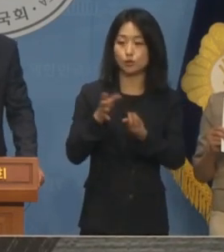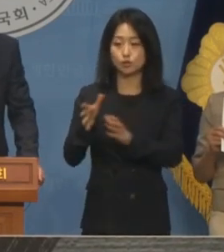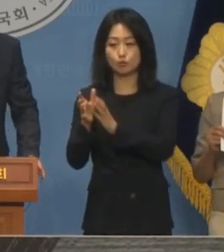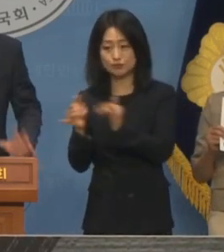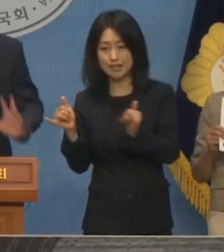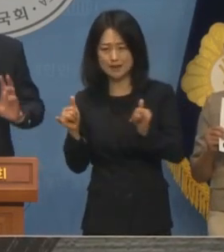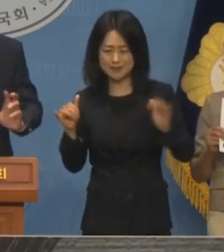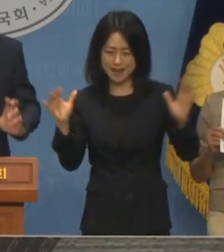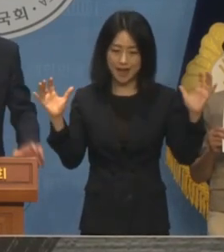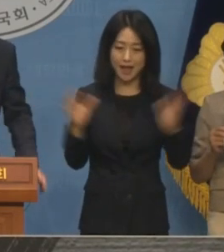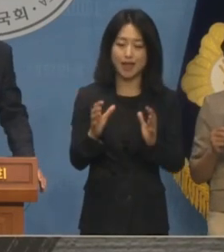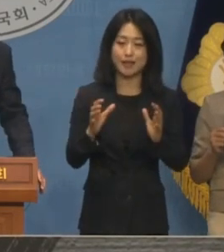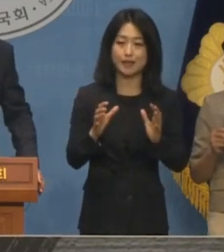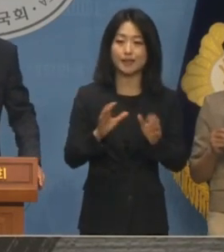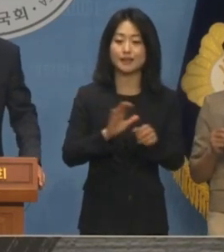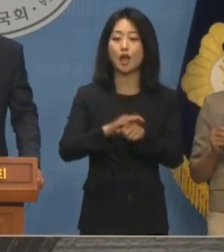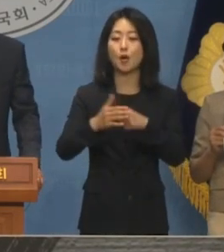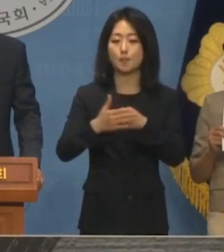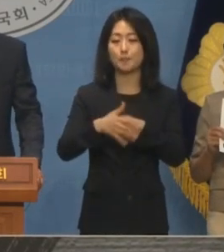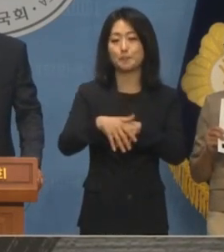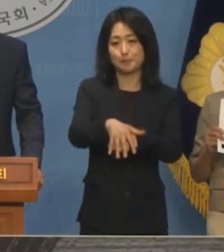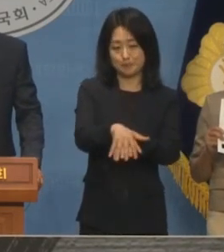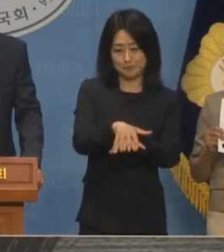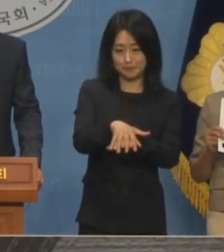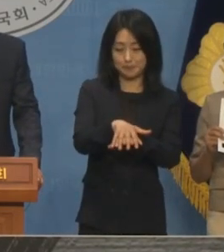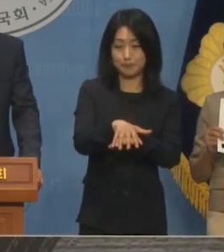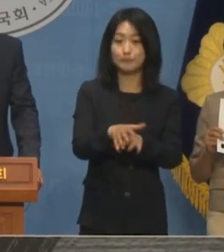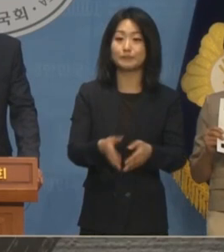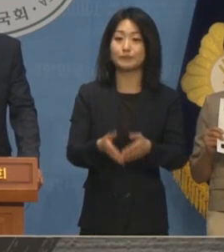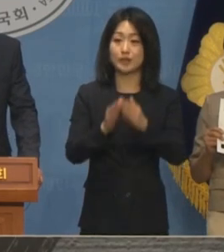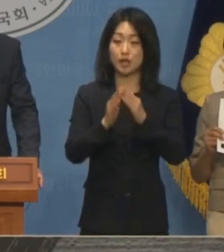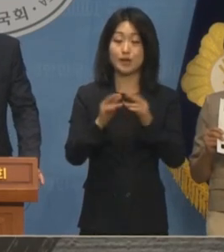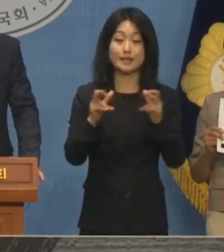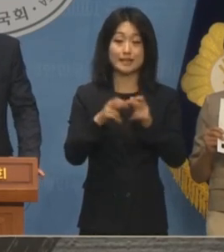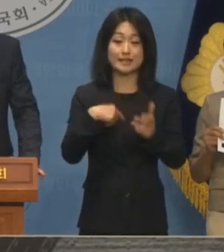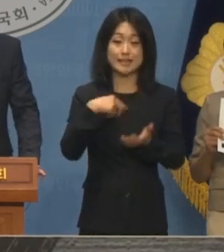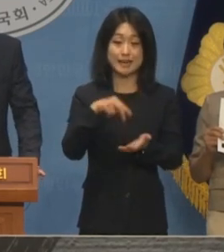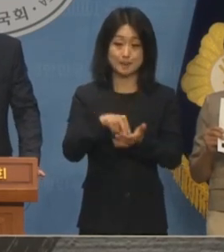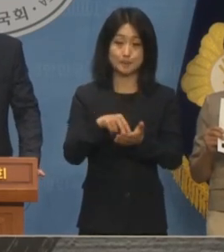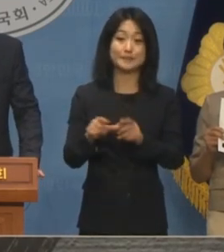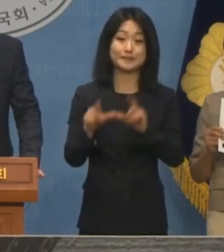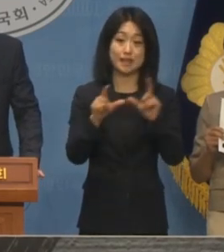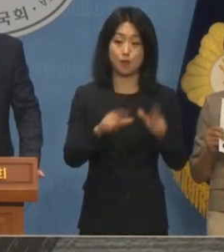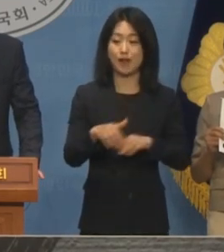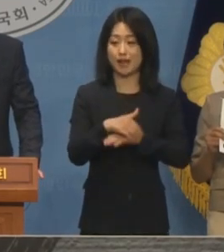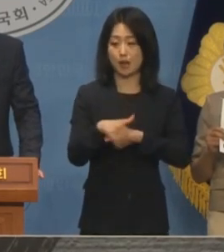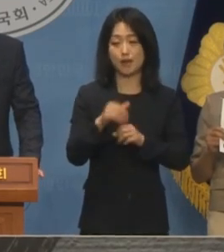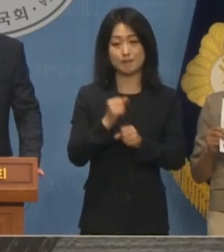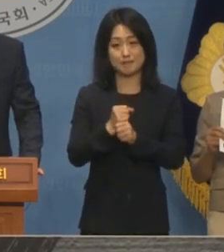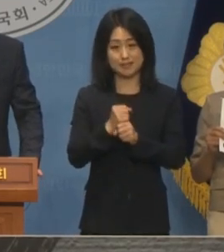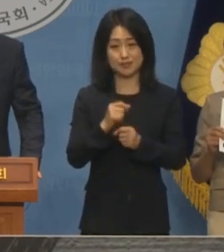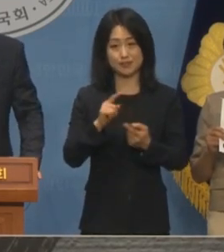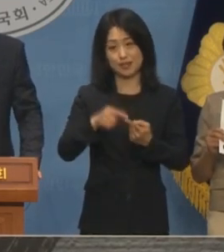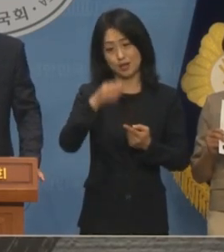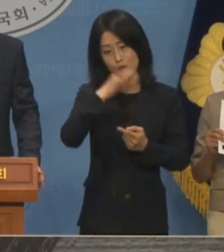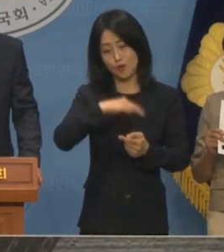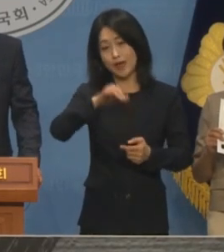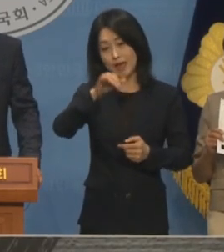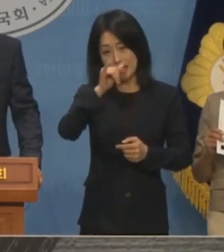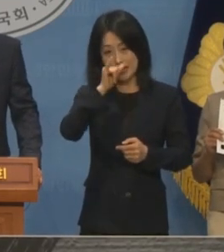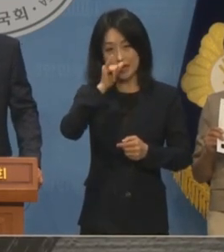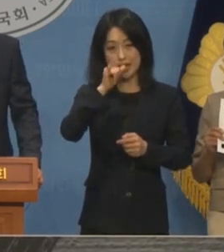등으로 협의체를 구성해서 이 장애인 자립 정책을 어떻게 효율적으로